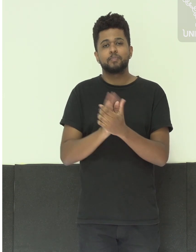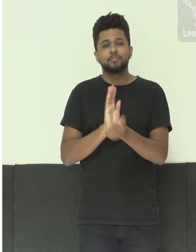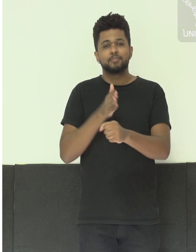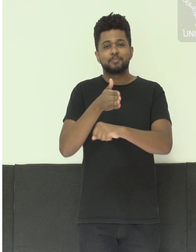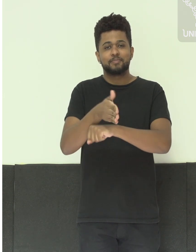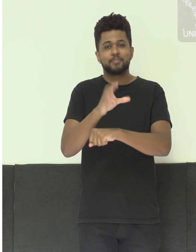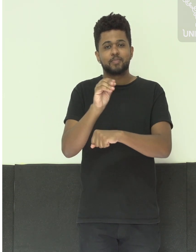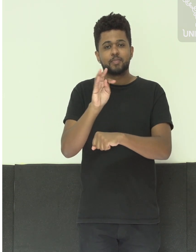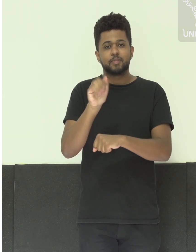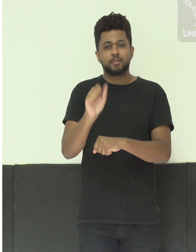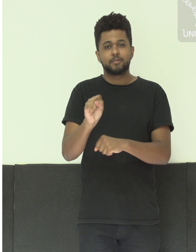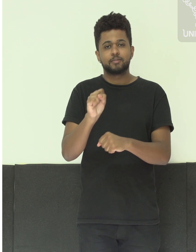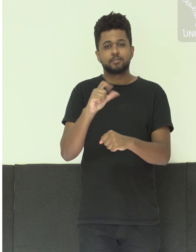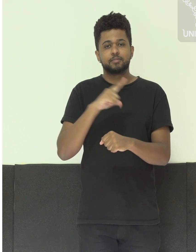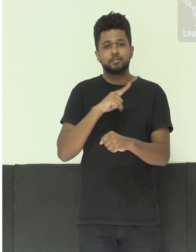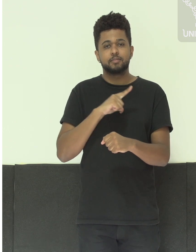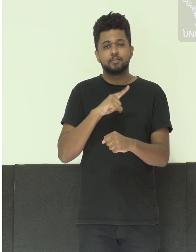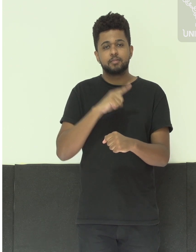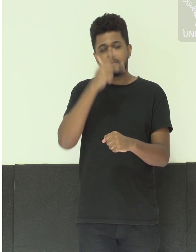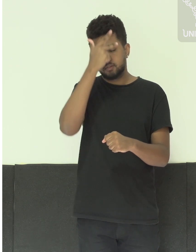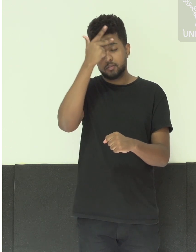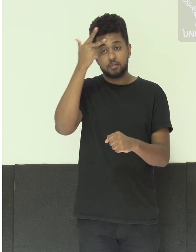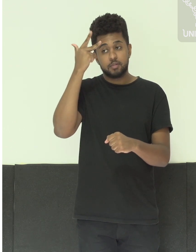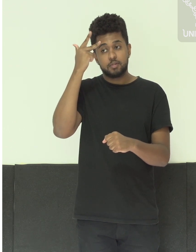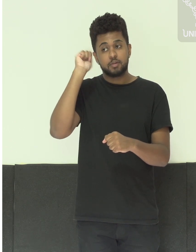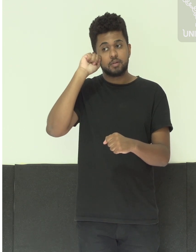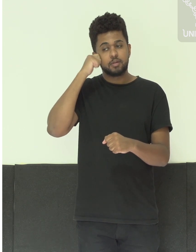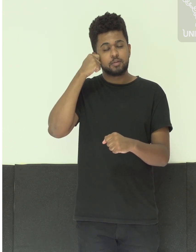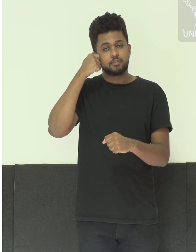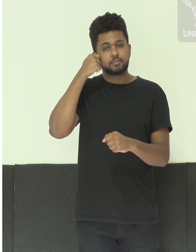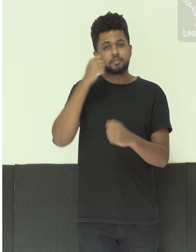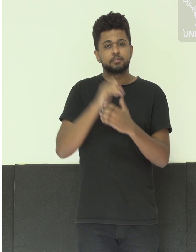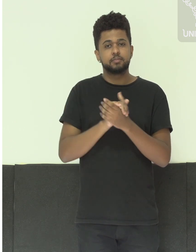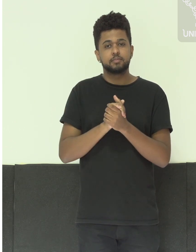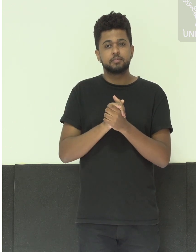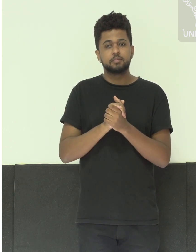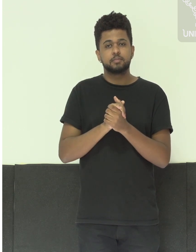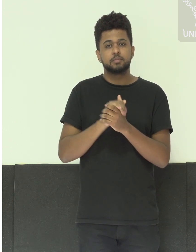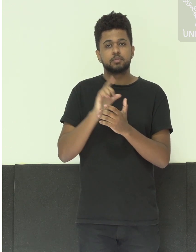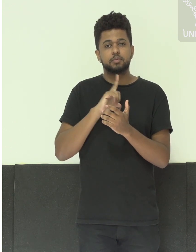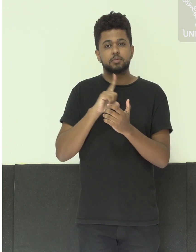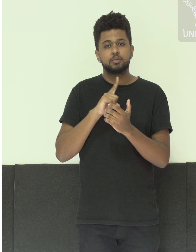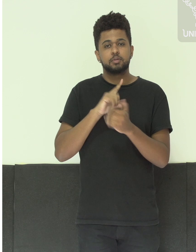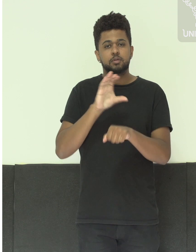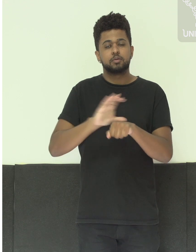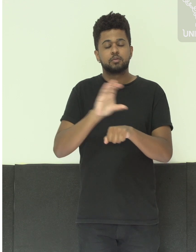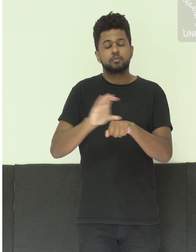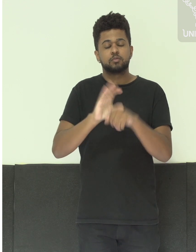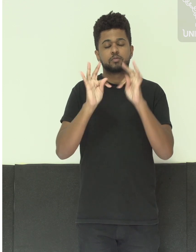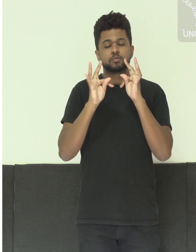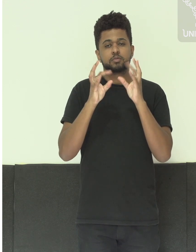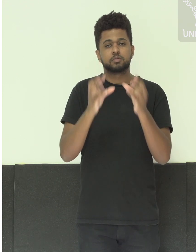ingresso nas cotas destinadas a pessoas pretas e pardas, a condição do curso integral